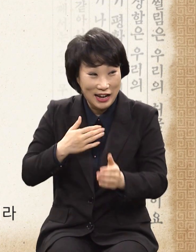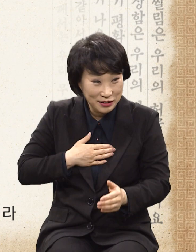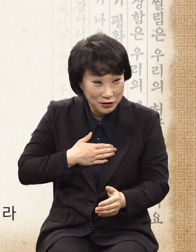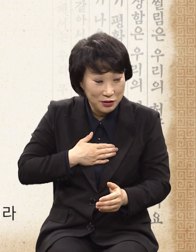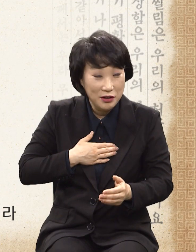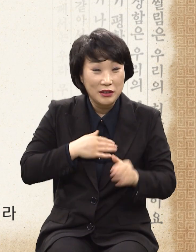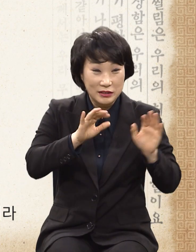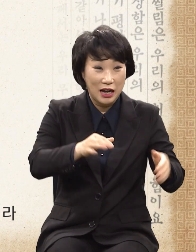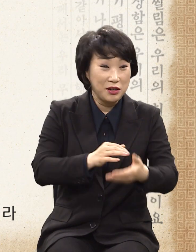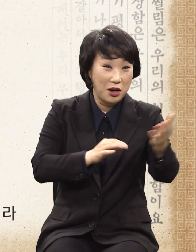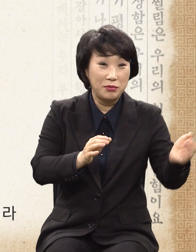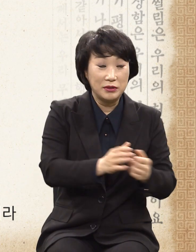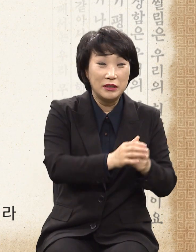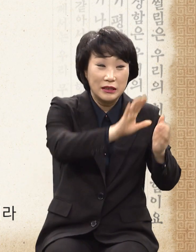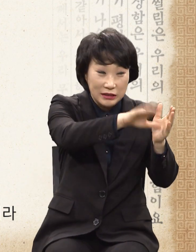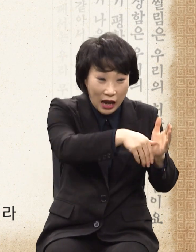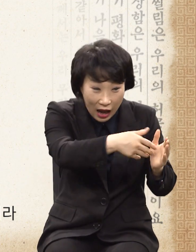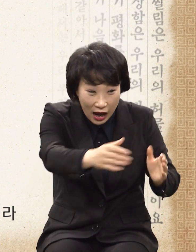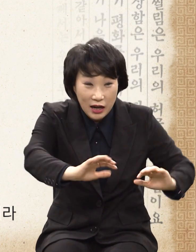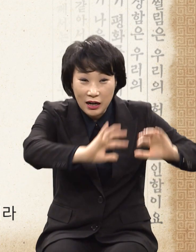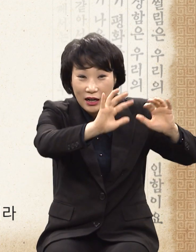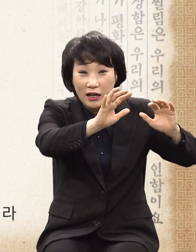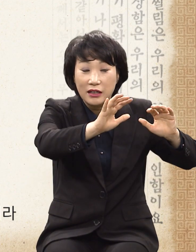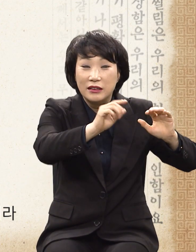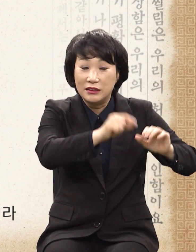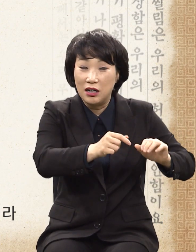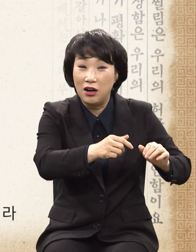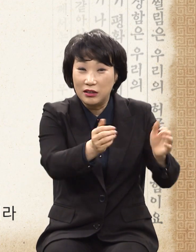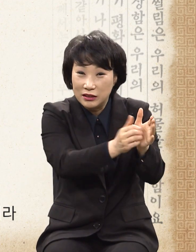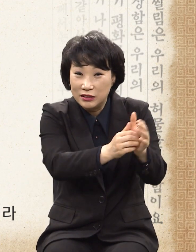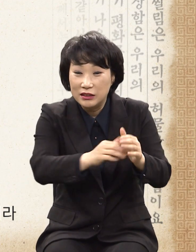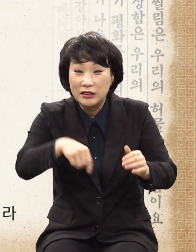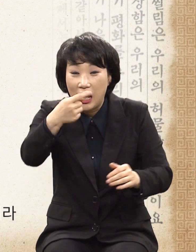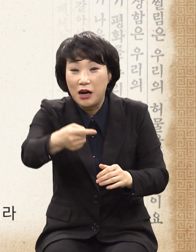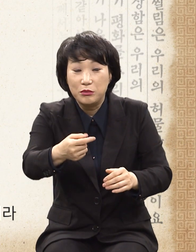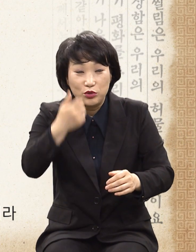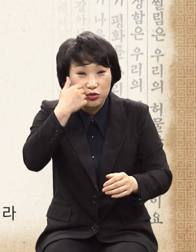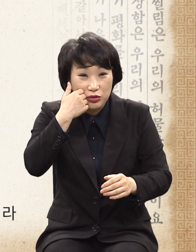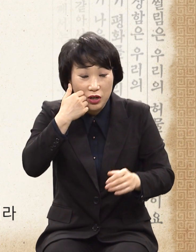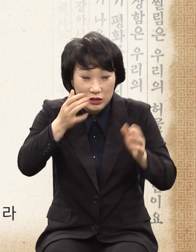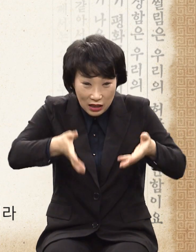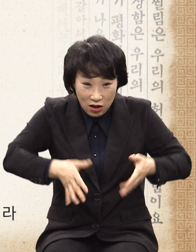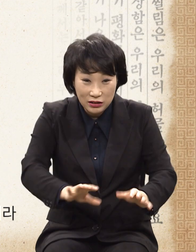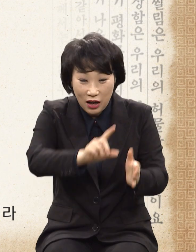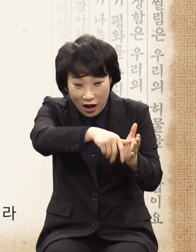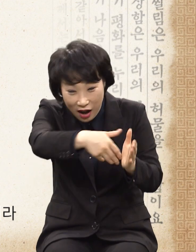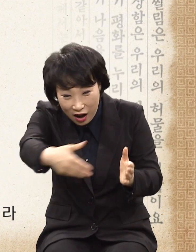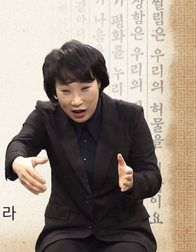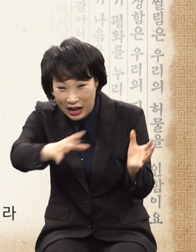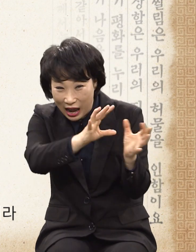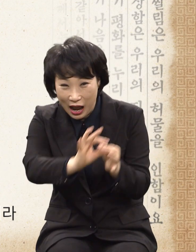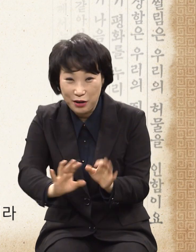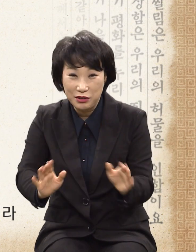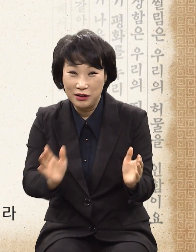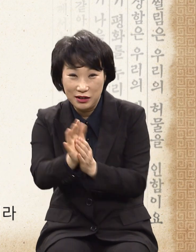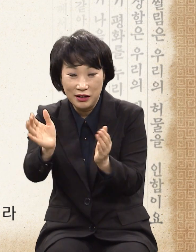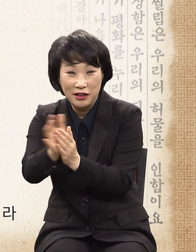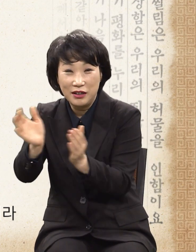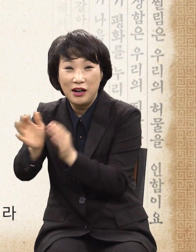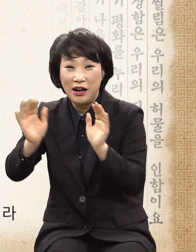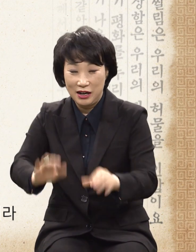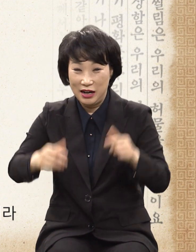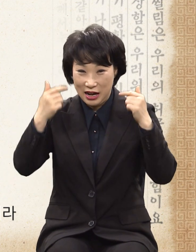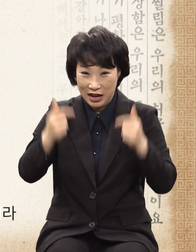가고 다음 세대가 오고 또 가고 다음 세대가 와도 항상 쉬지 않고 함께 있어서 주님과 함께 역사하는